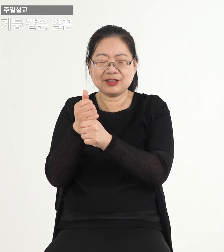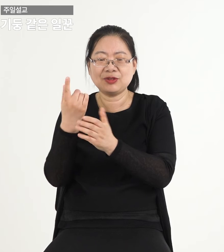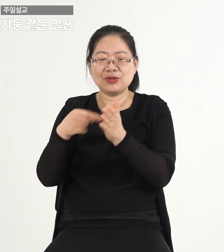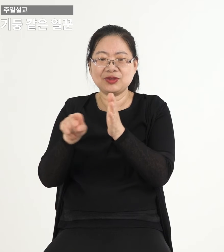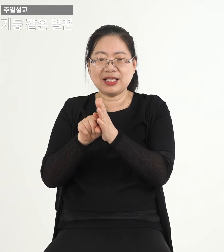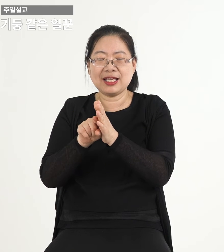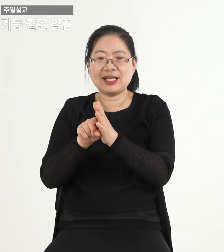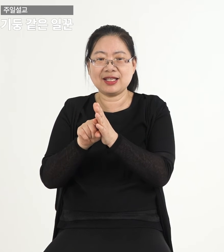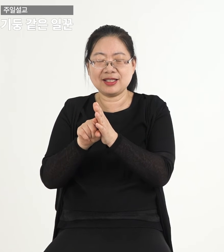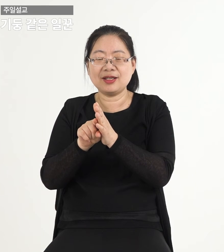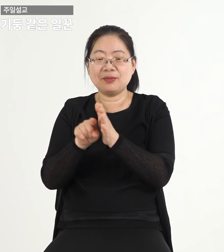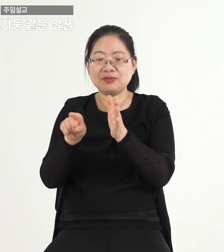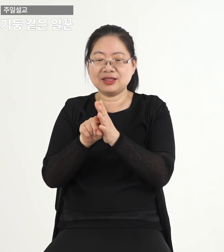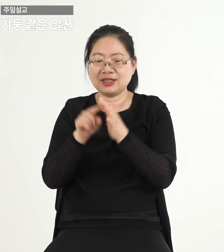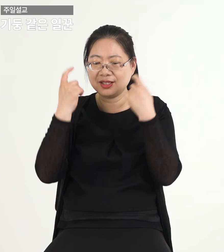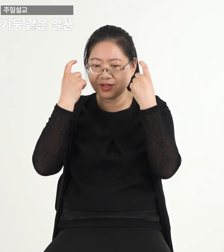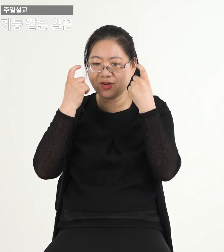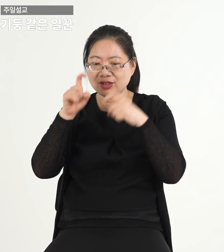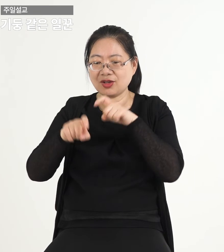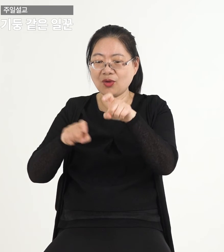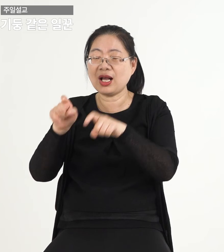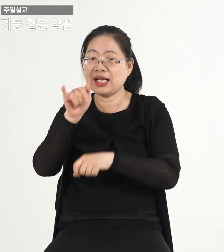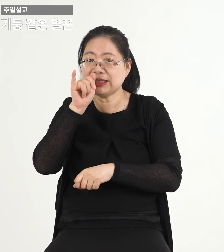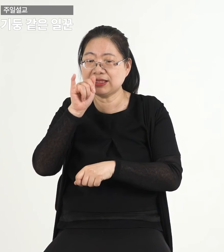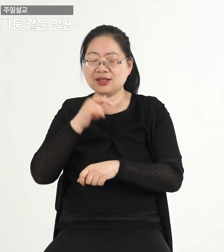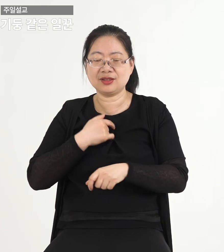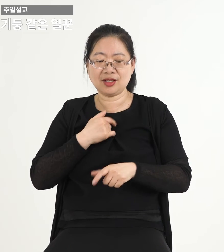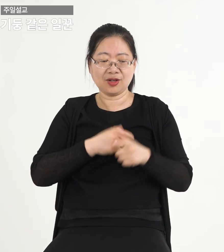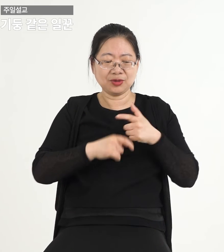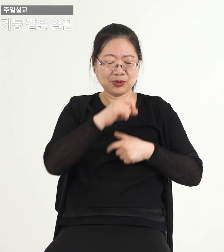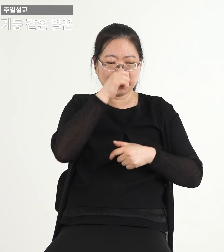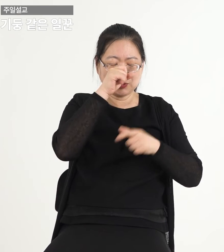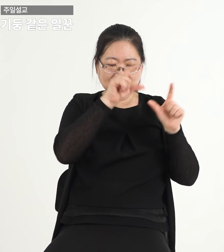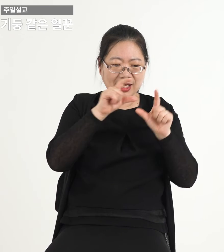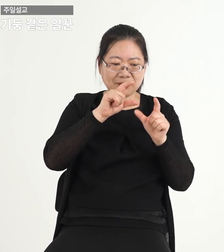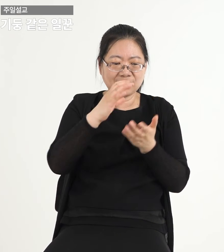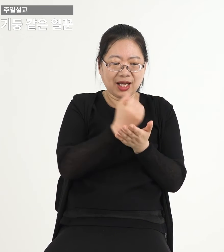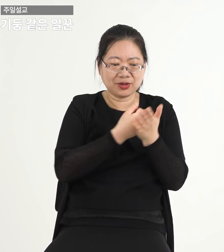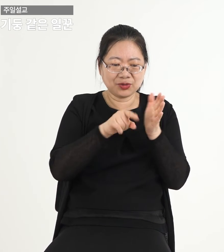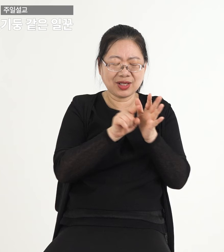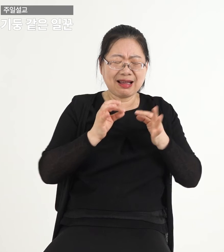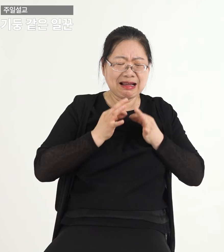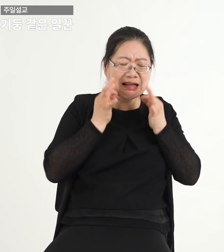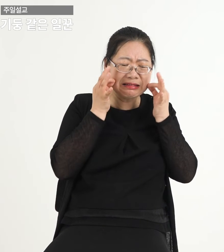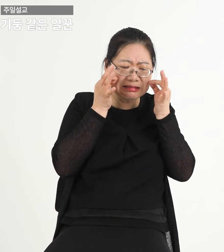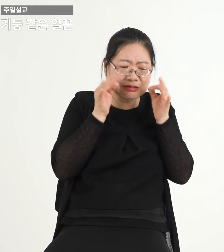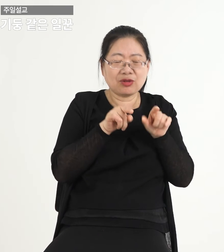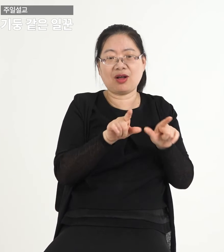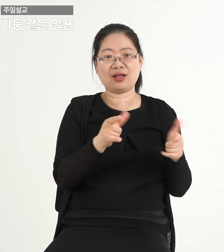보다 좋은 삶을 추구하는 게 우리의 삶이 아닙니다. 믿습니까?